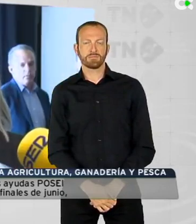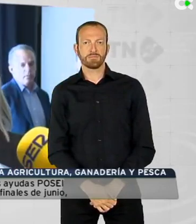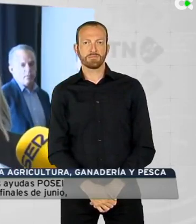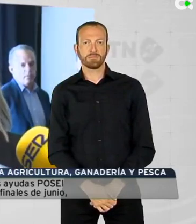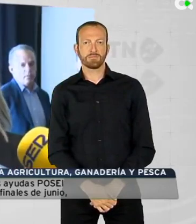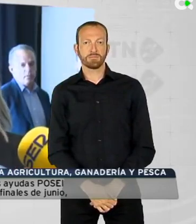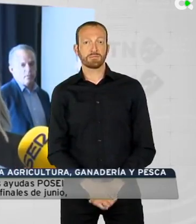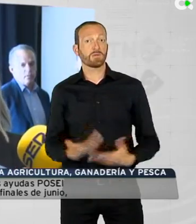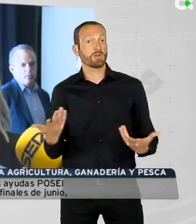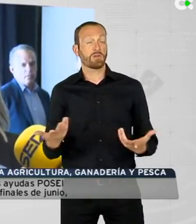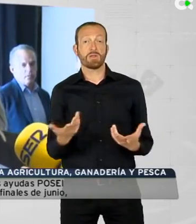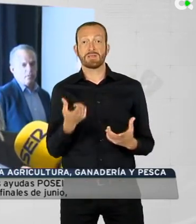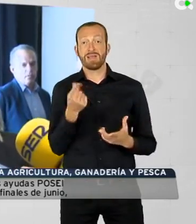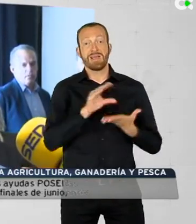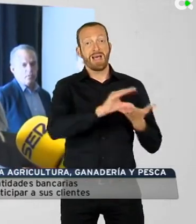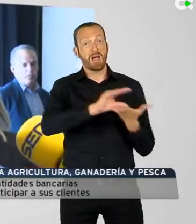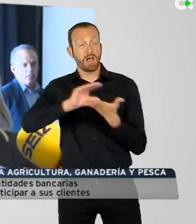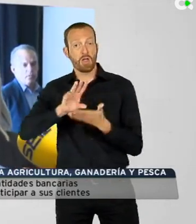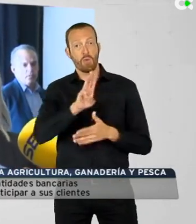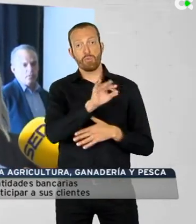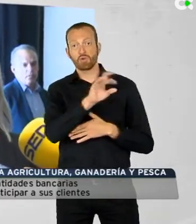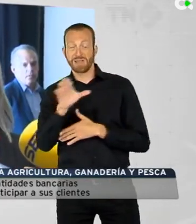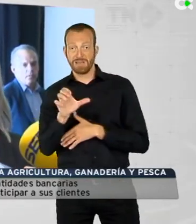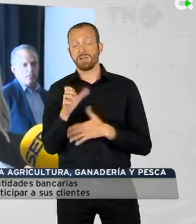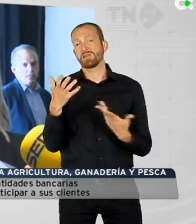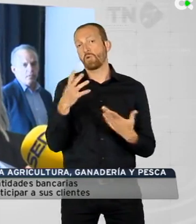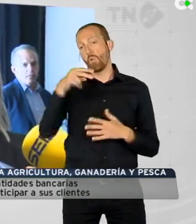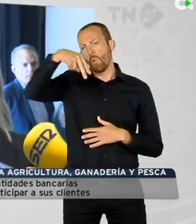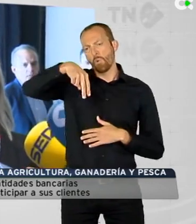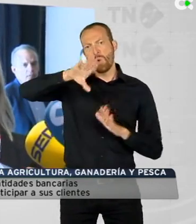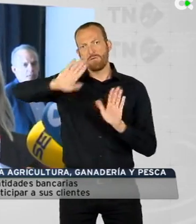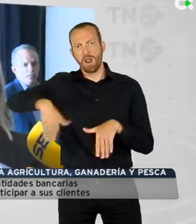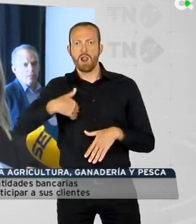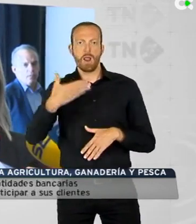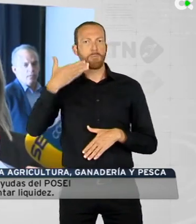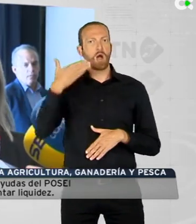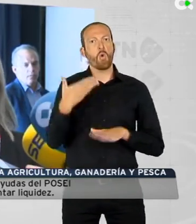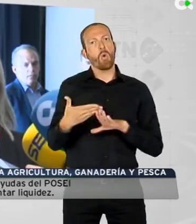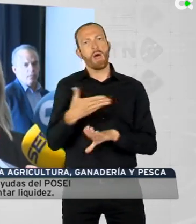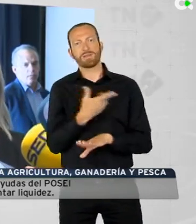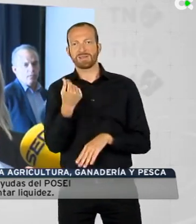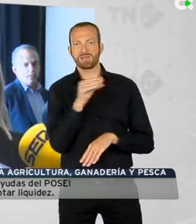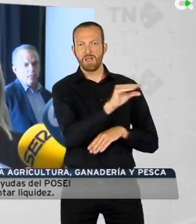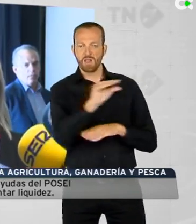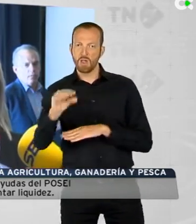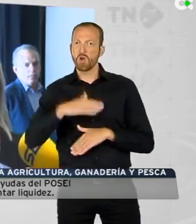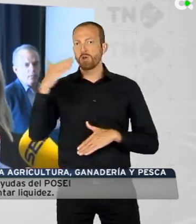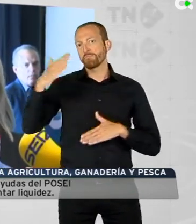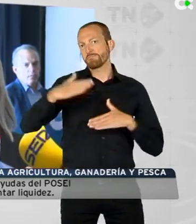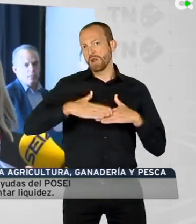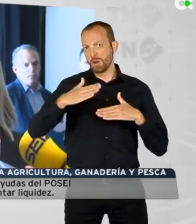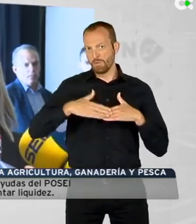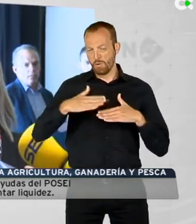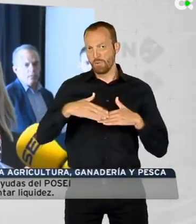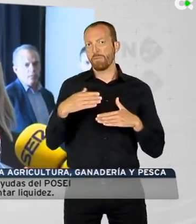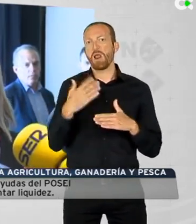Dado que las ayudas POSEI se abonan a finales de junio, que sean las entidades bancarias las que puedan anticipar a sus clientes parte de las ayudas de POSEI para